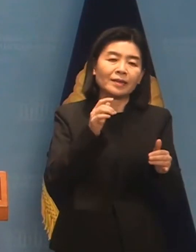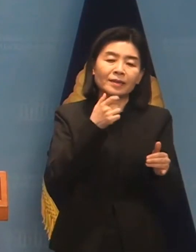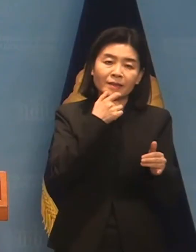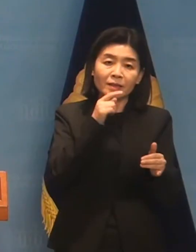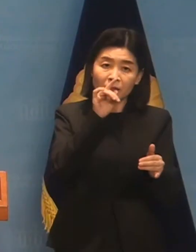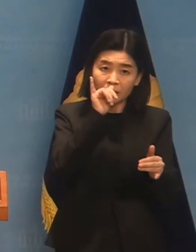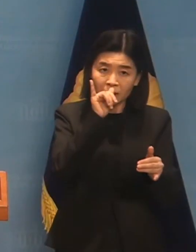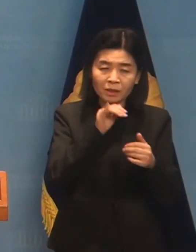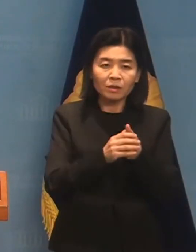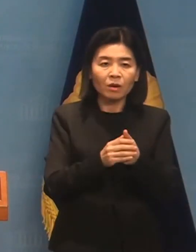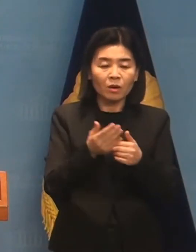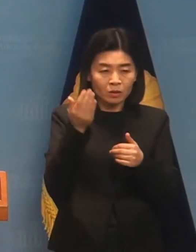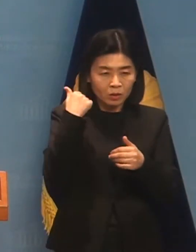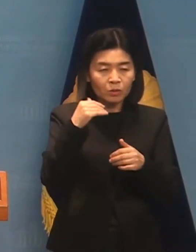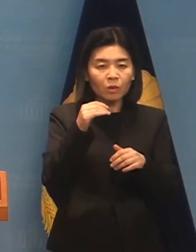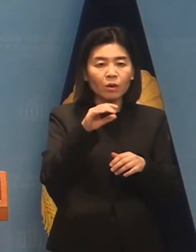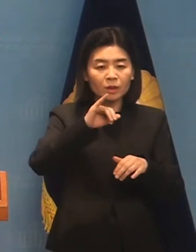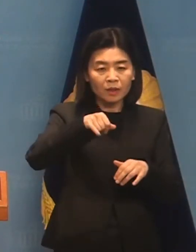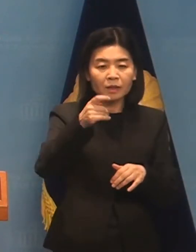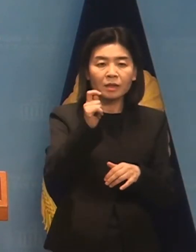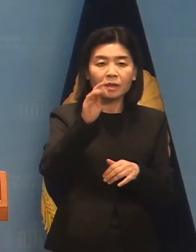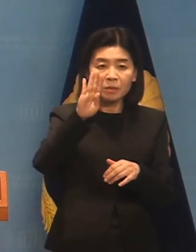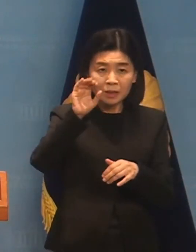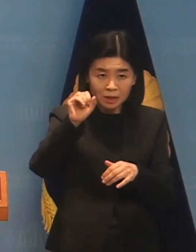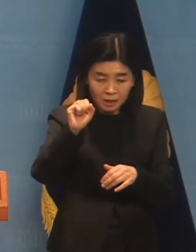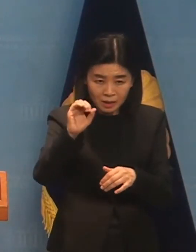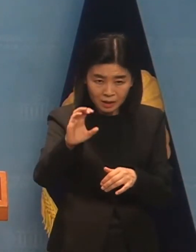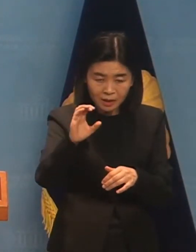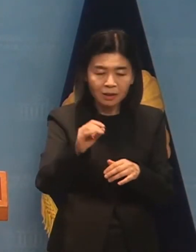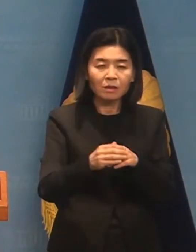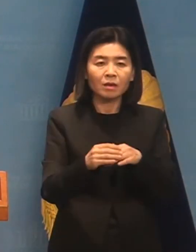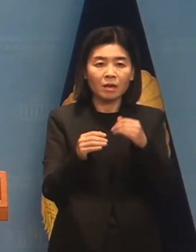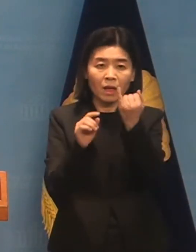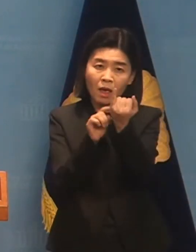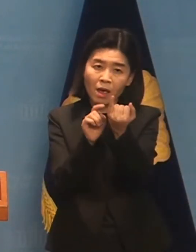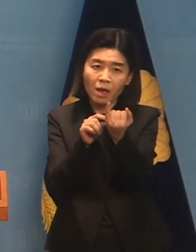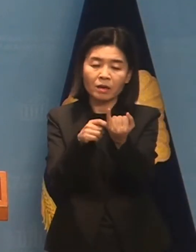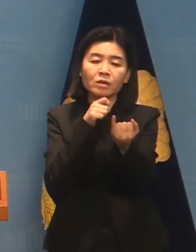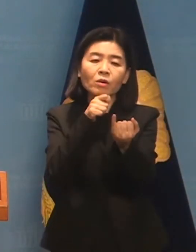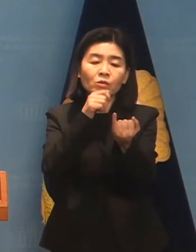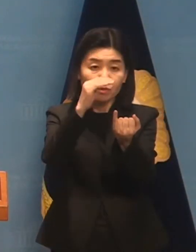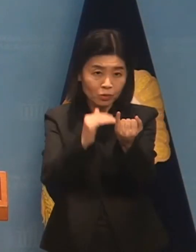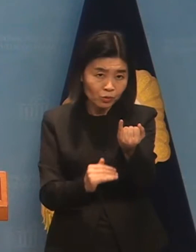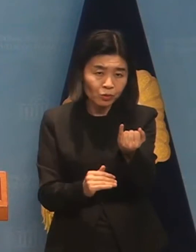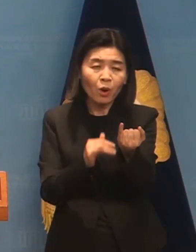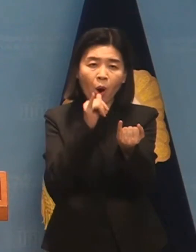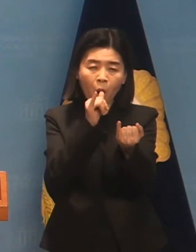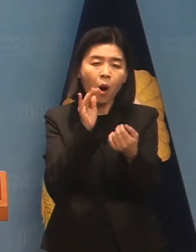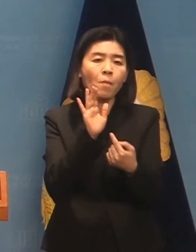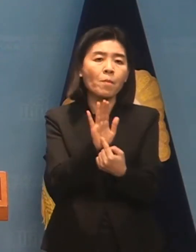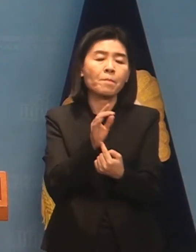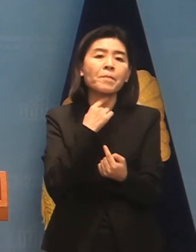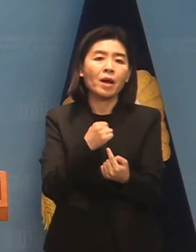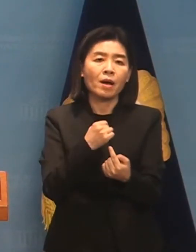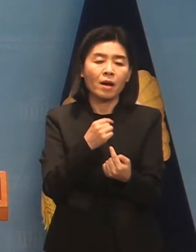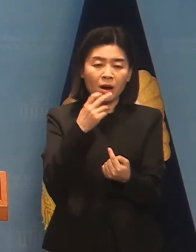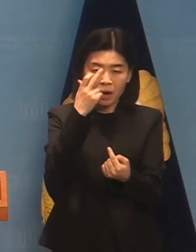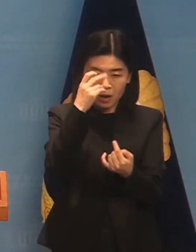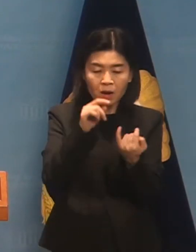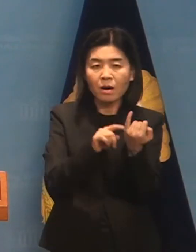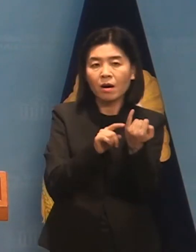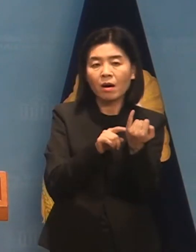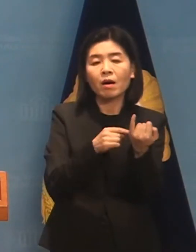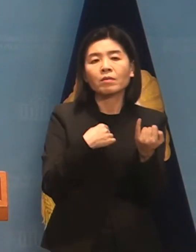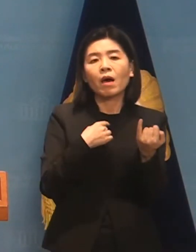7일 JTBC는 2022년 최하영 씨와 직접 만나 인터뷰한 내용에 보도하였습니다. 최하영 씨는 제가